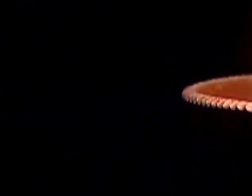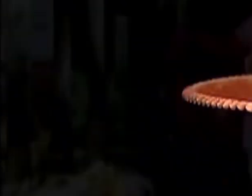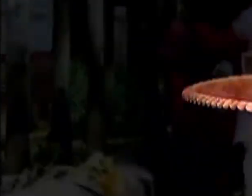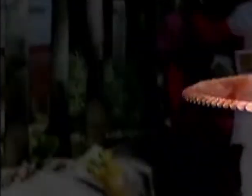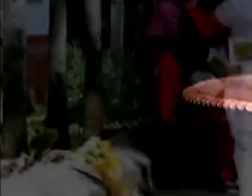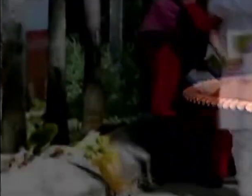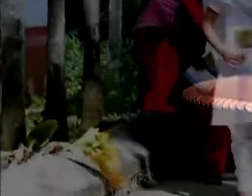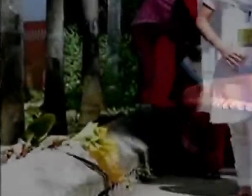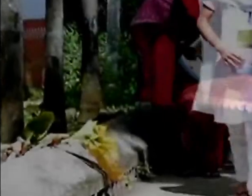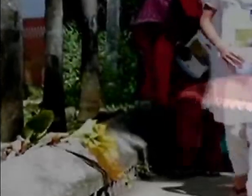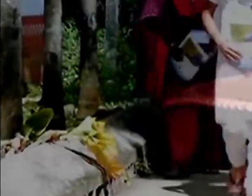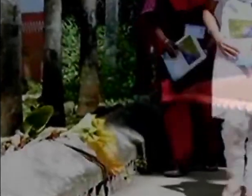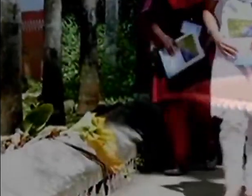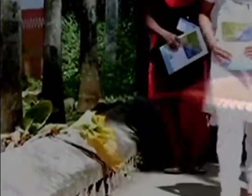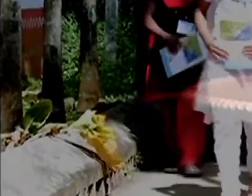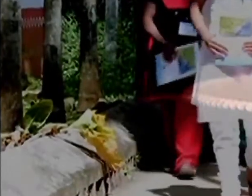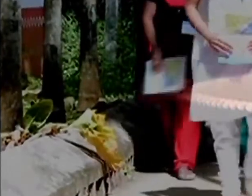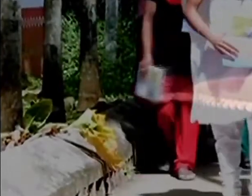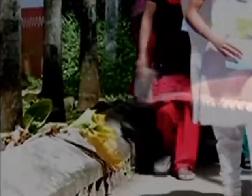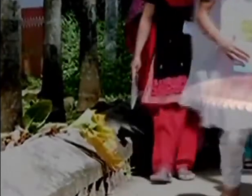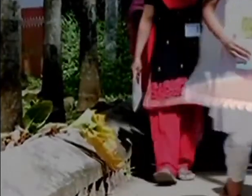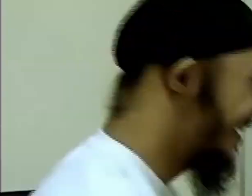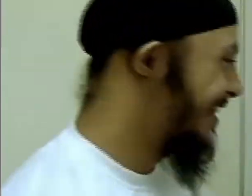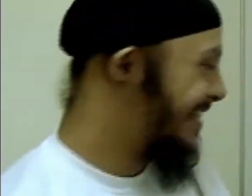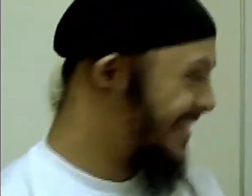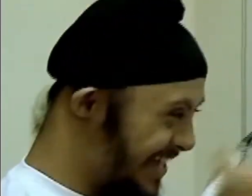करने राहों को आलोकित करने,